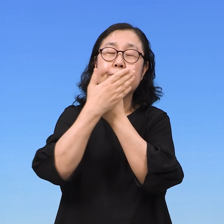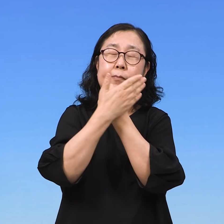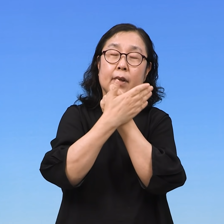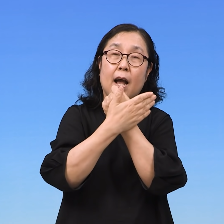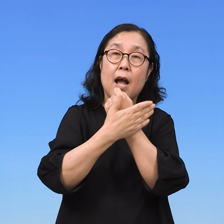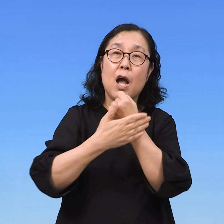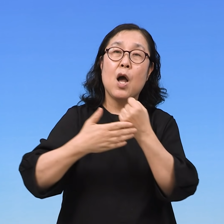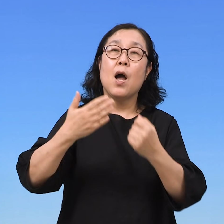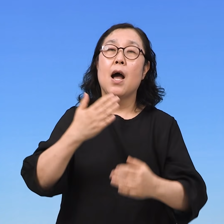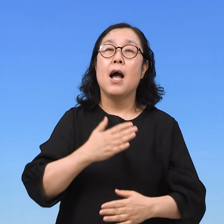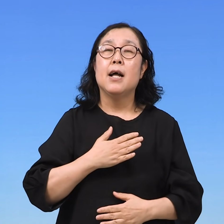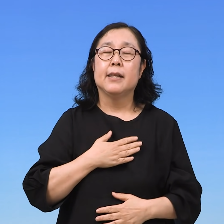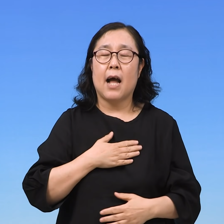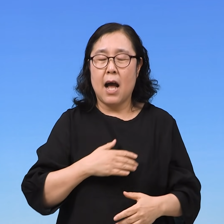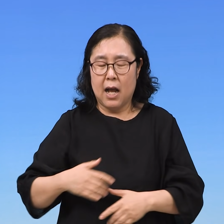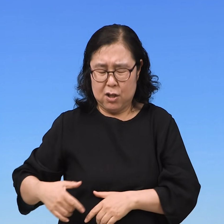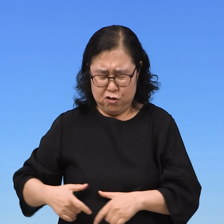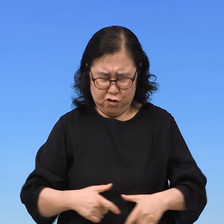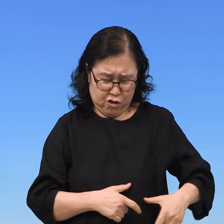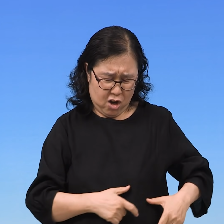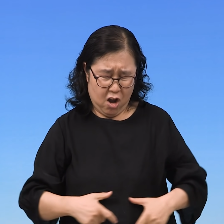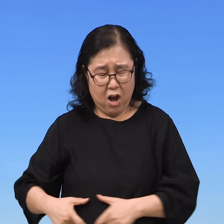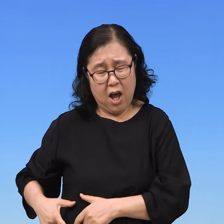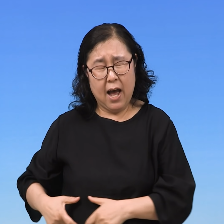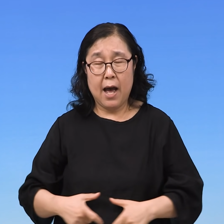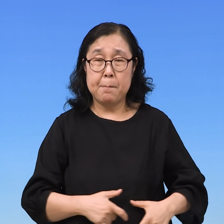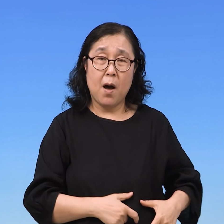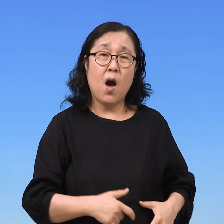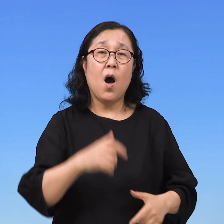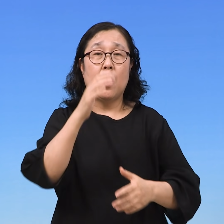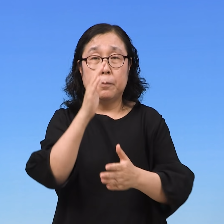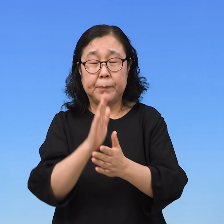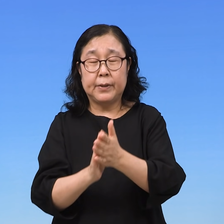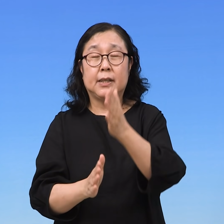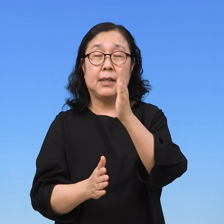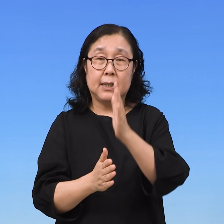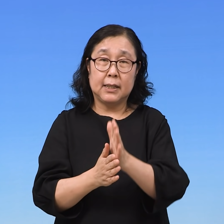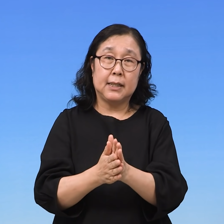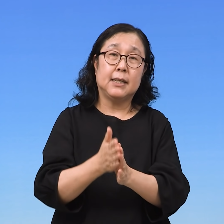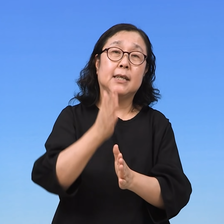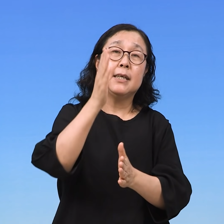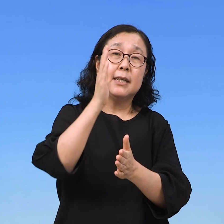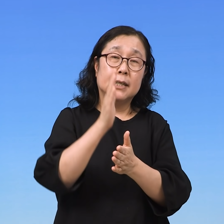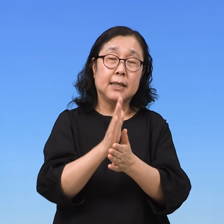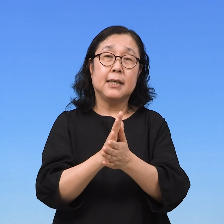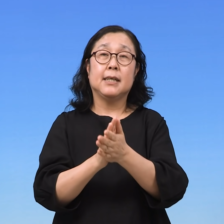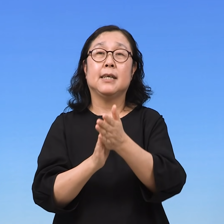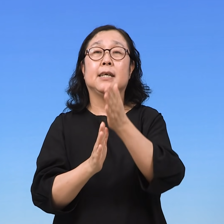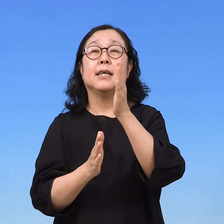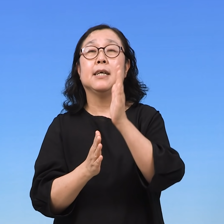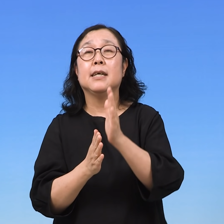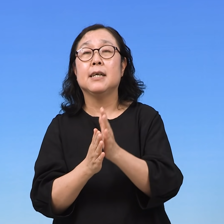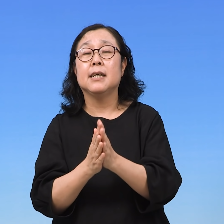은혜에 대한 감격은 용기를 가져다 줍니다. 나 주저함 없이